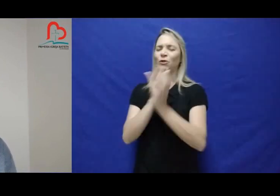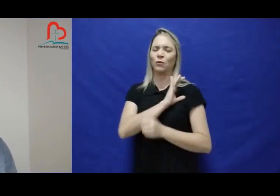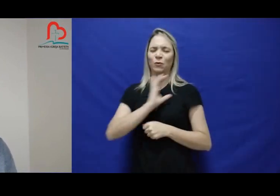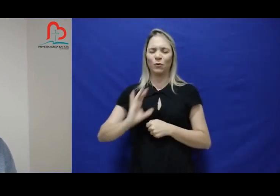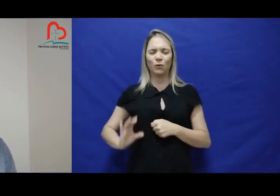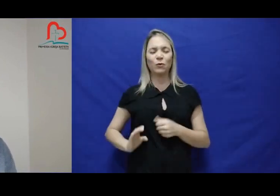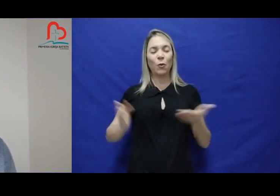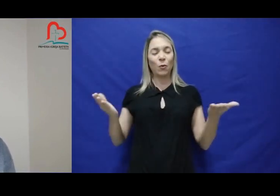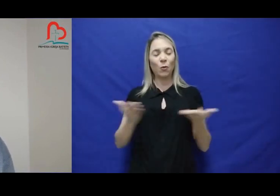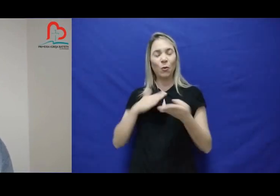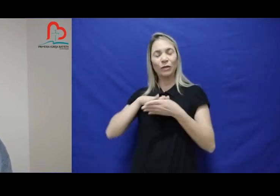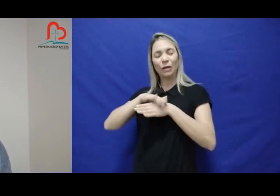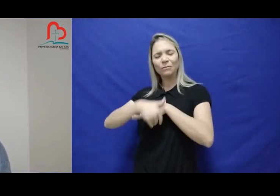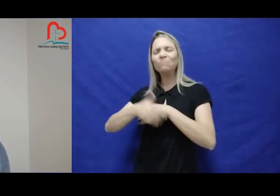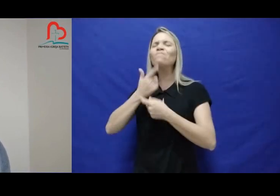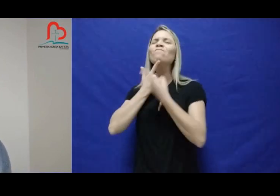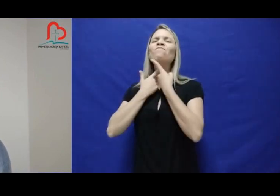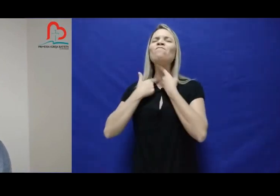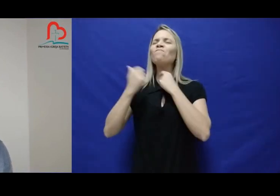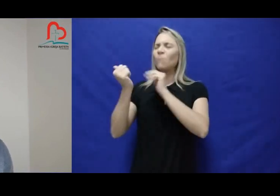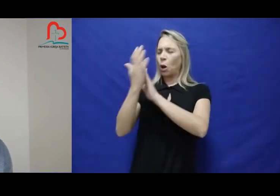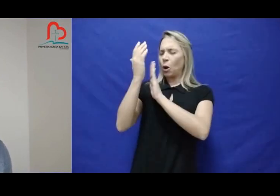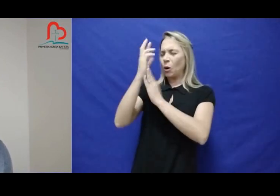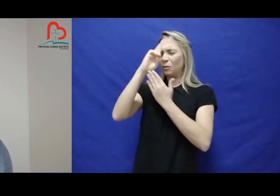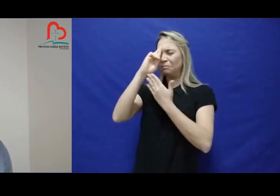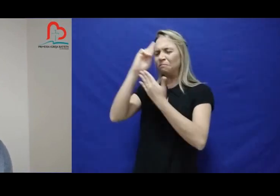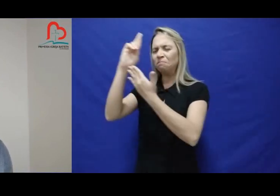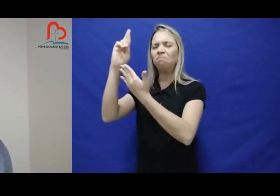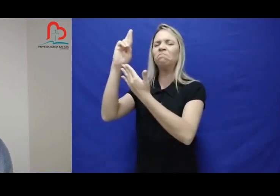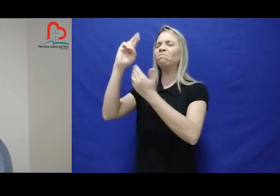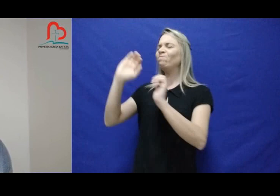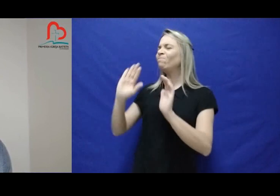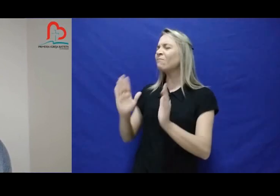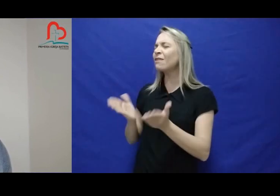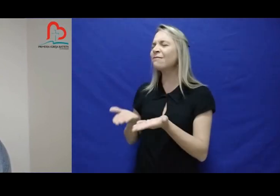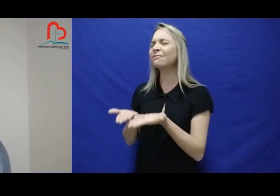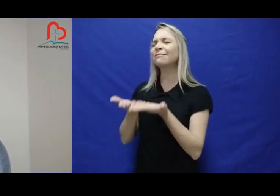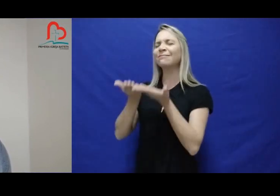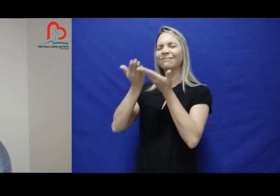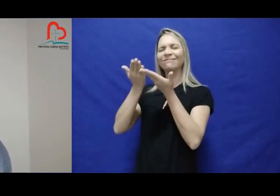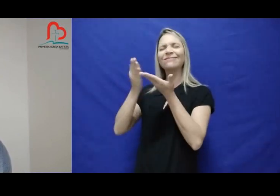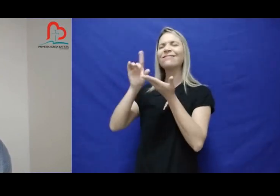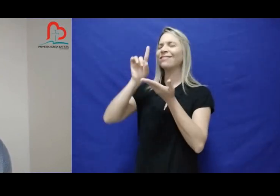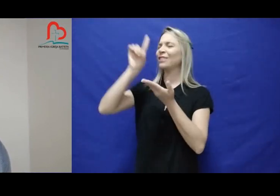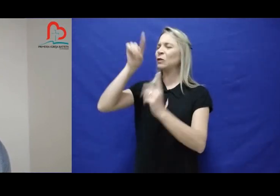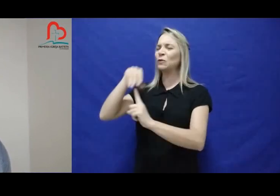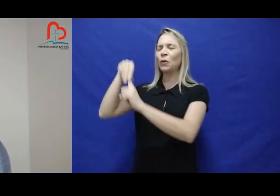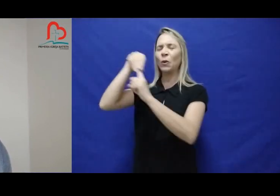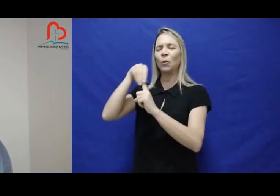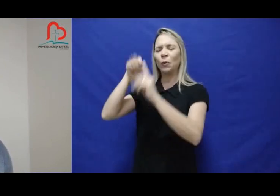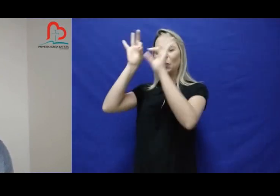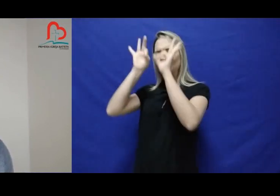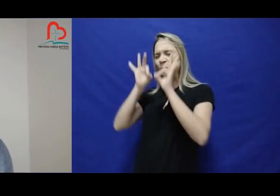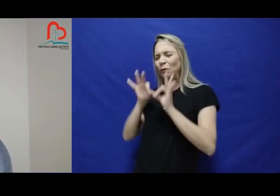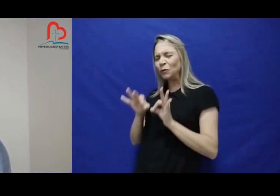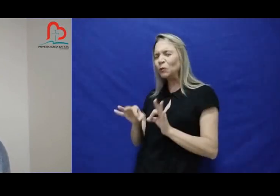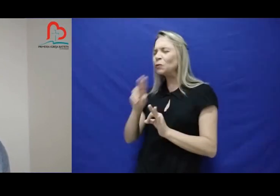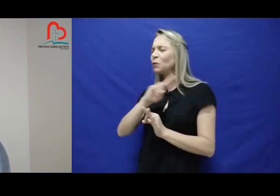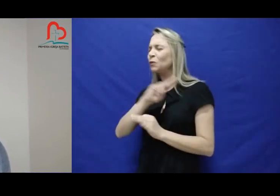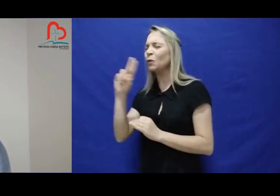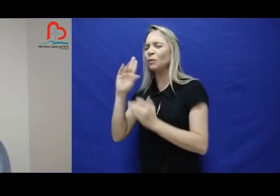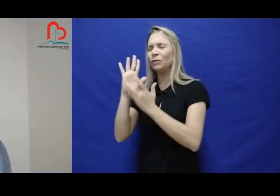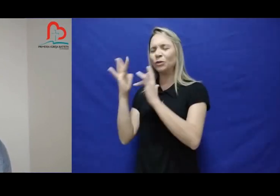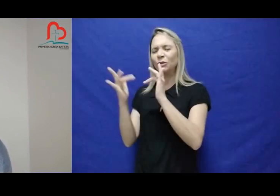à imagem do nosso Senhor e Salvador Jesus Cristo. Nessa noite, ó Deus, nós queremos Te louvar, Te engrandecer,